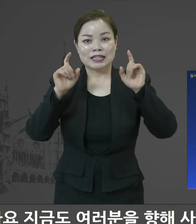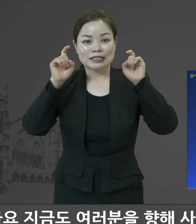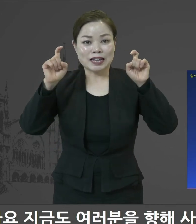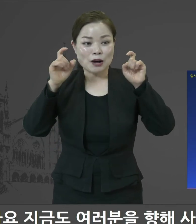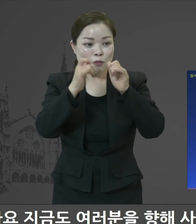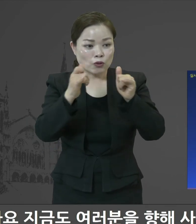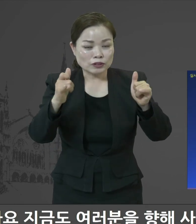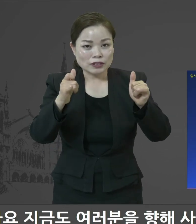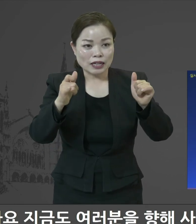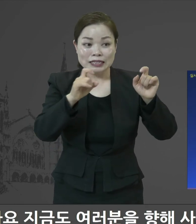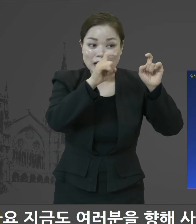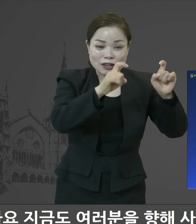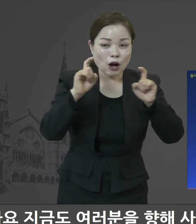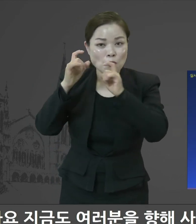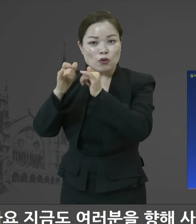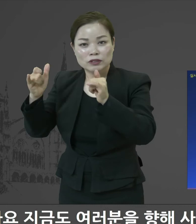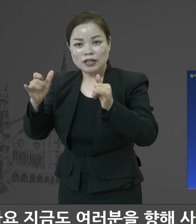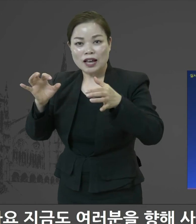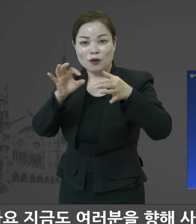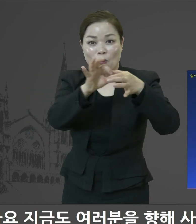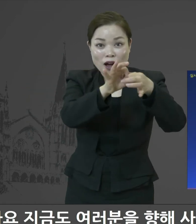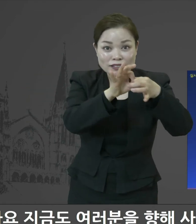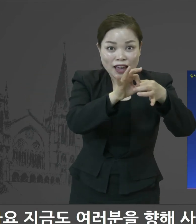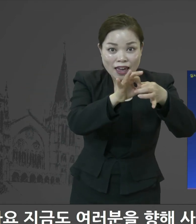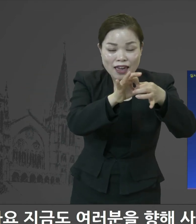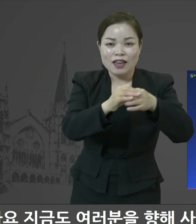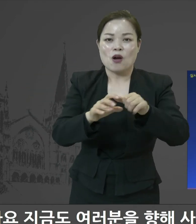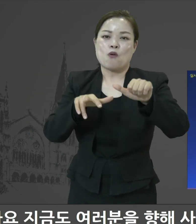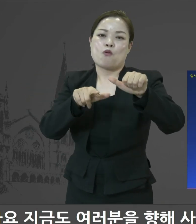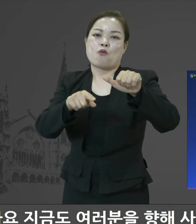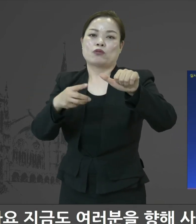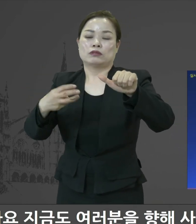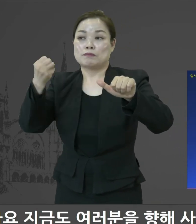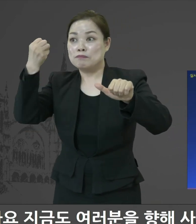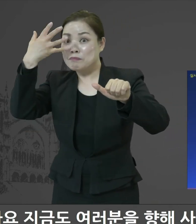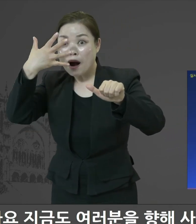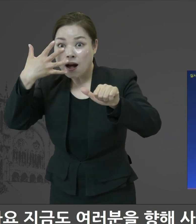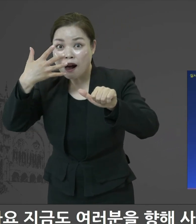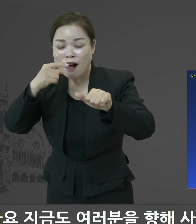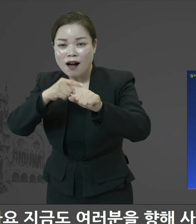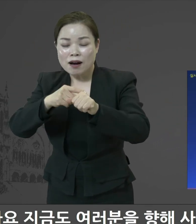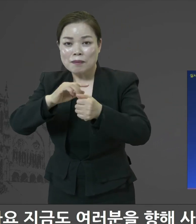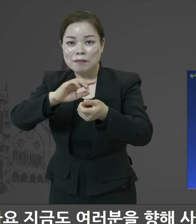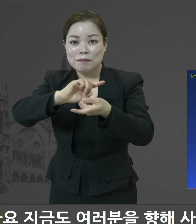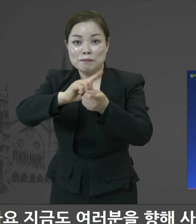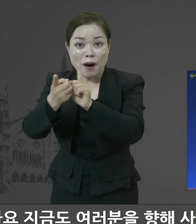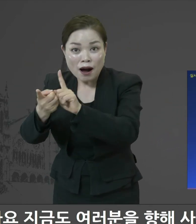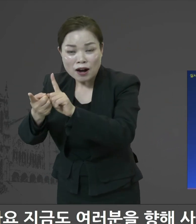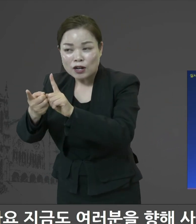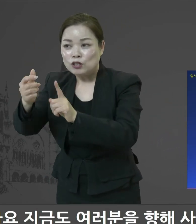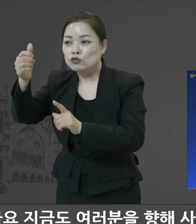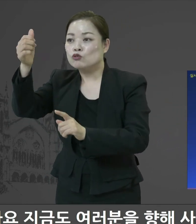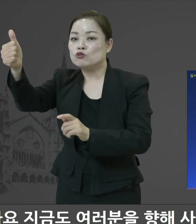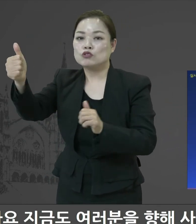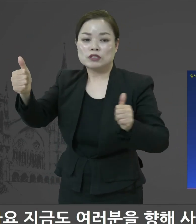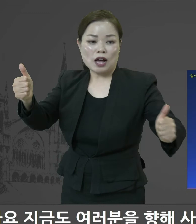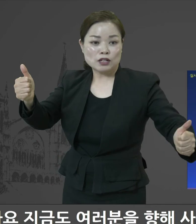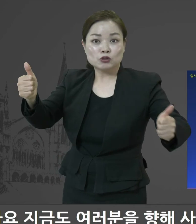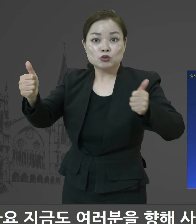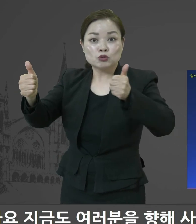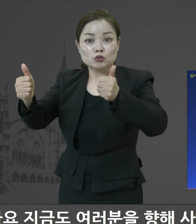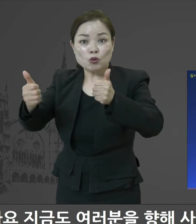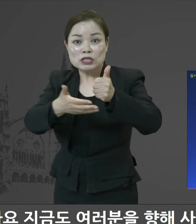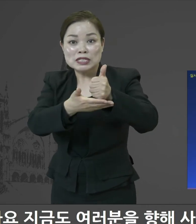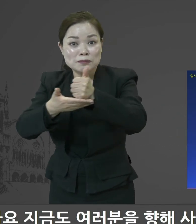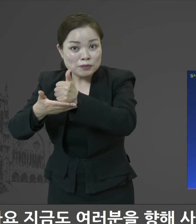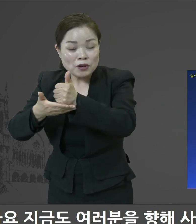목자의 관계로 노래했죠. 근데 이제 5절에서는 갑자기 장면이 전환됩니다. 주인과 손님의 관계로